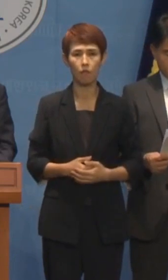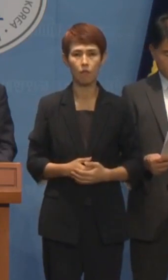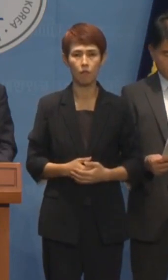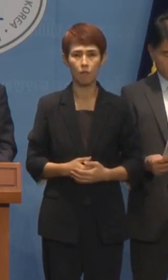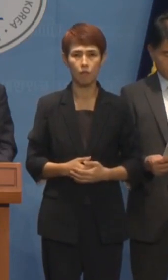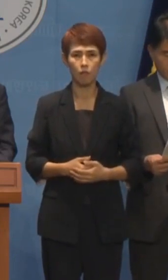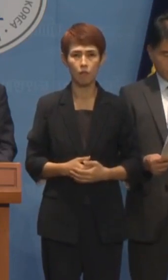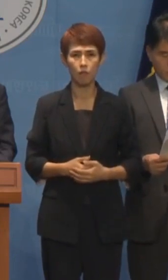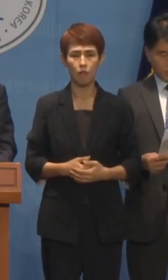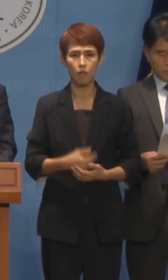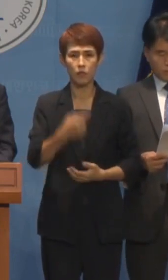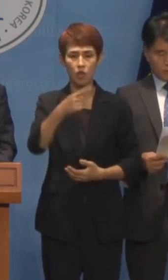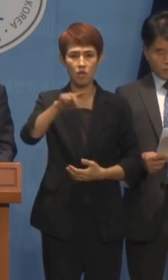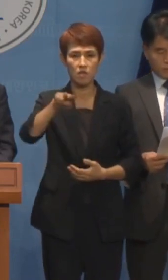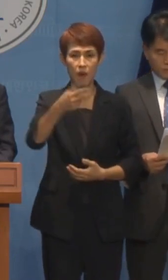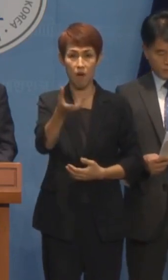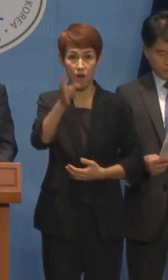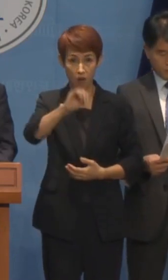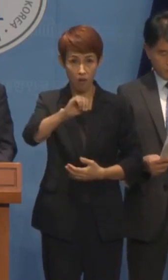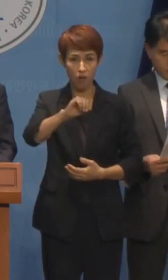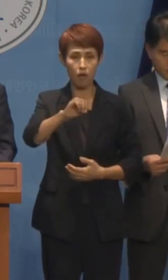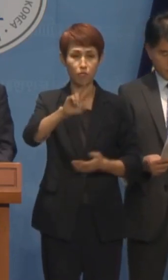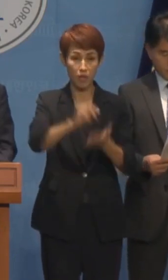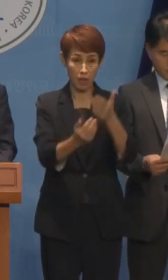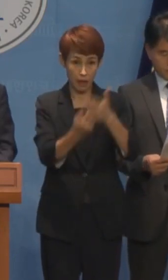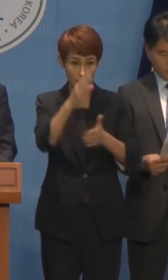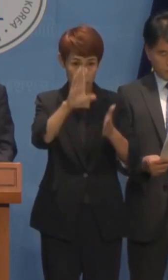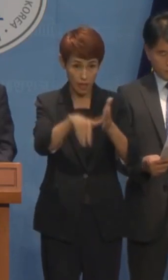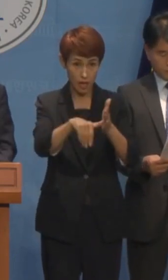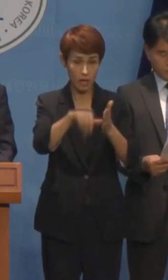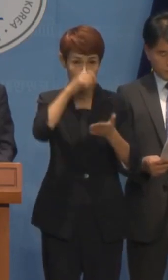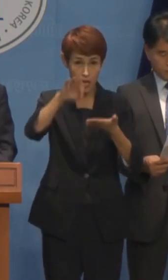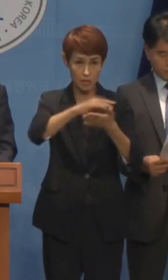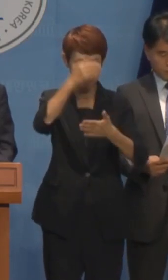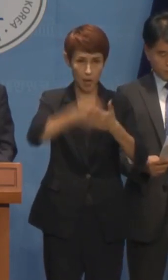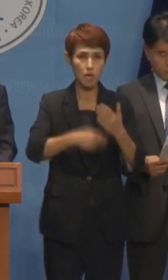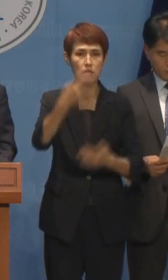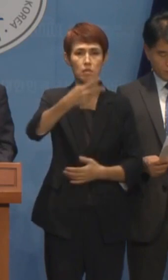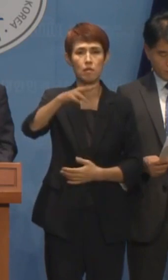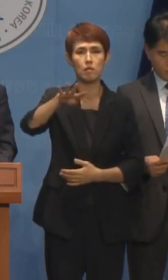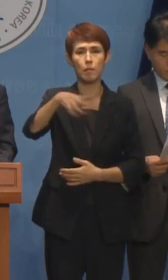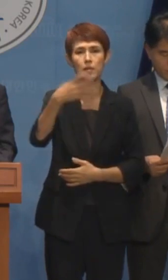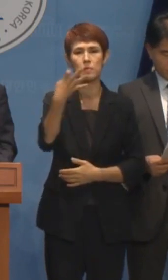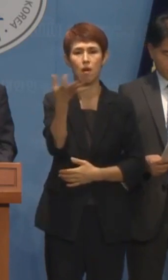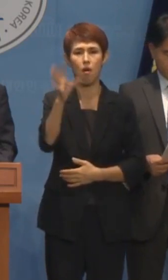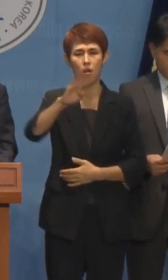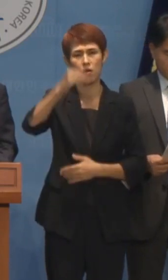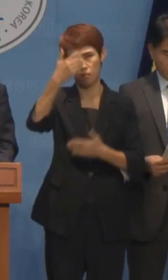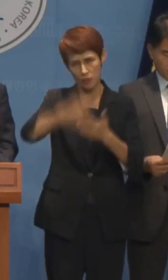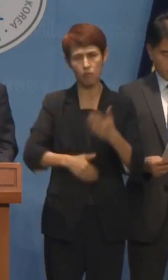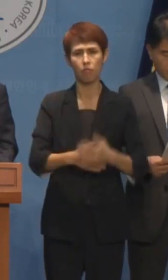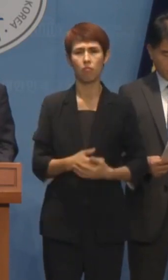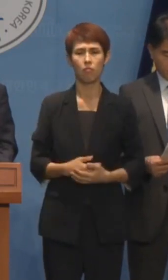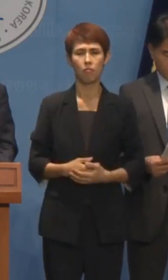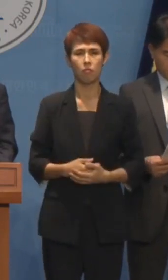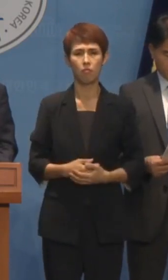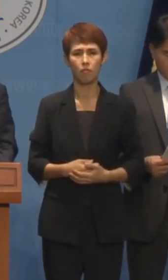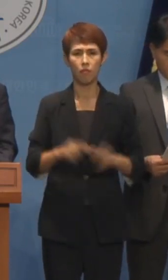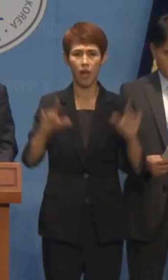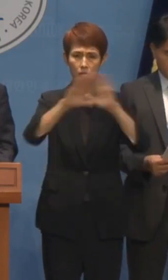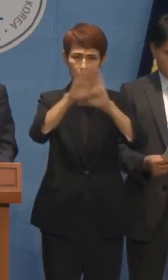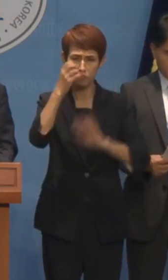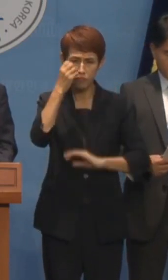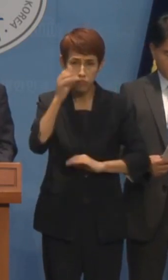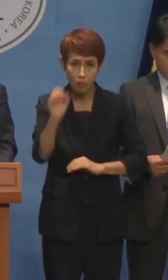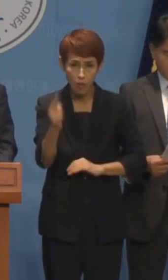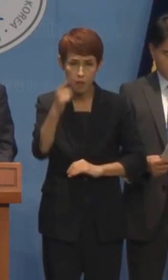재대책비 1,200억 원 삭감 등 무려 2,414억 원이나 삭감된 것이다. 이상기후로 가장